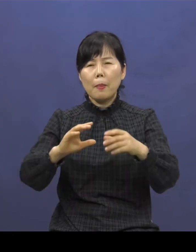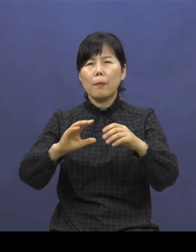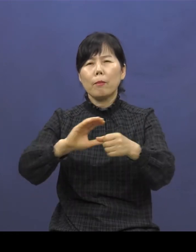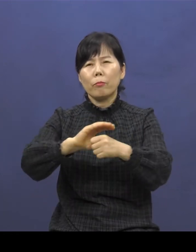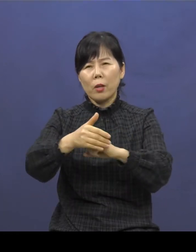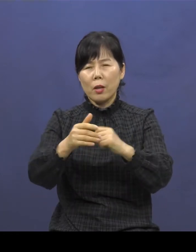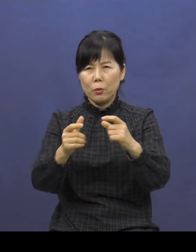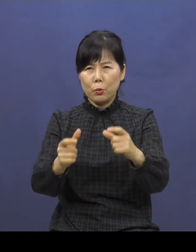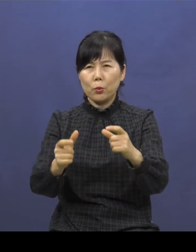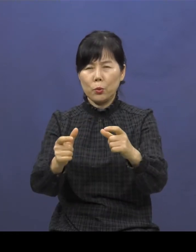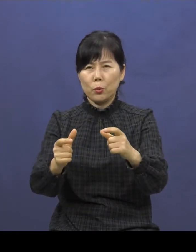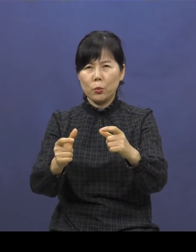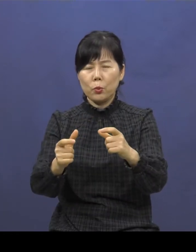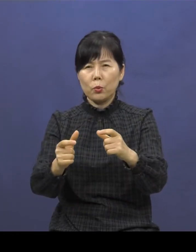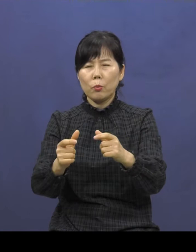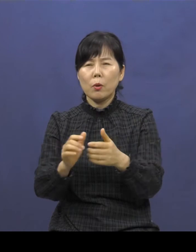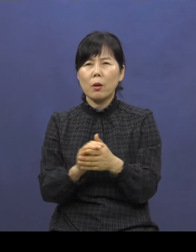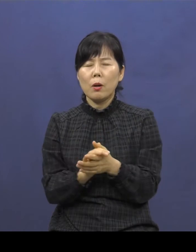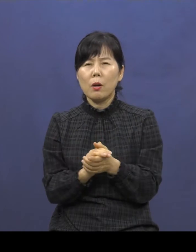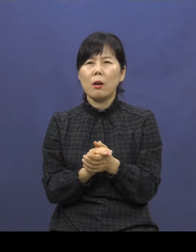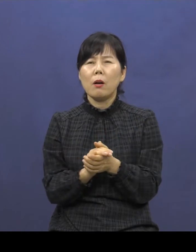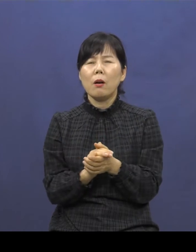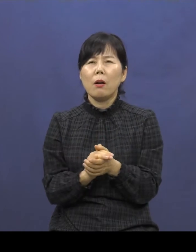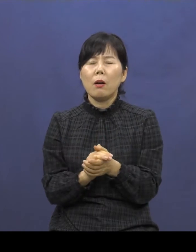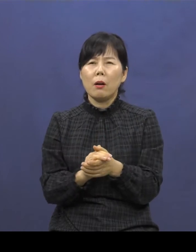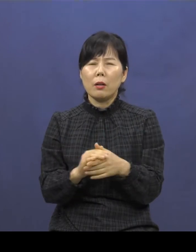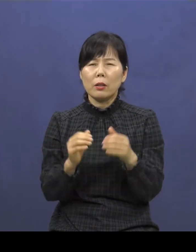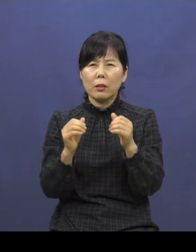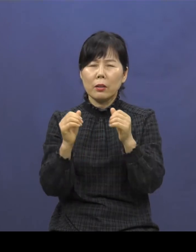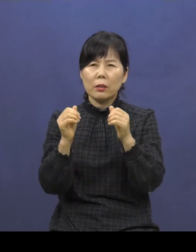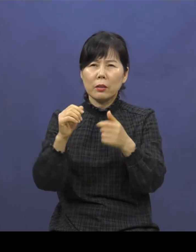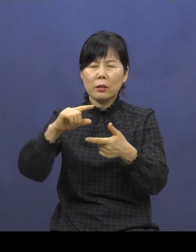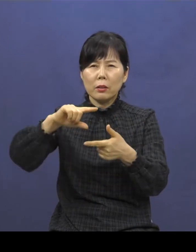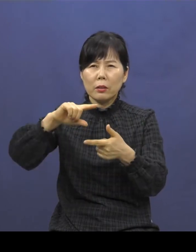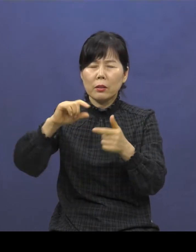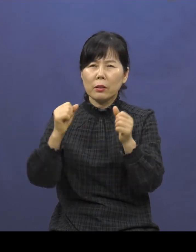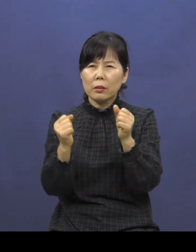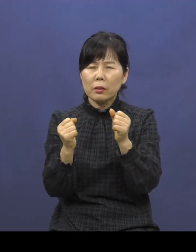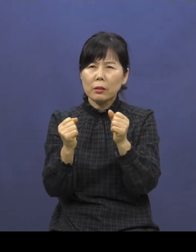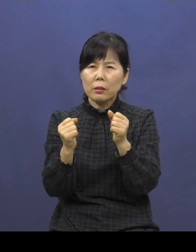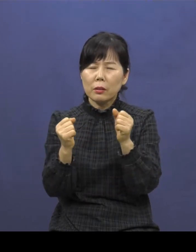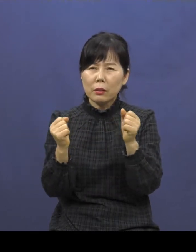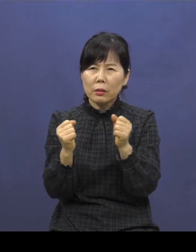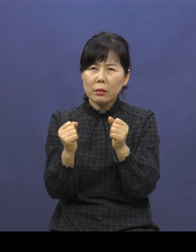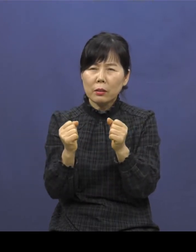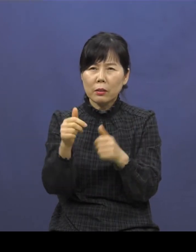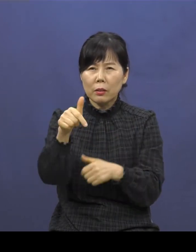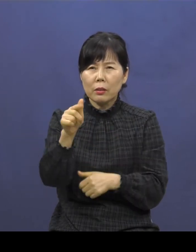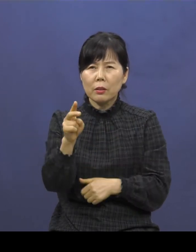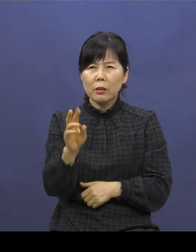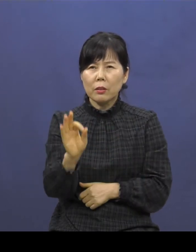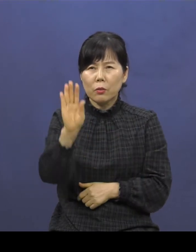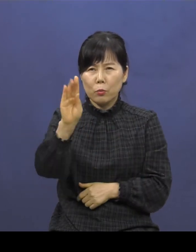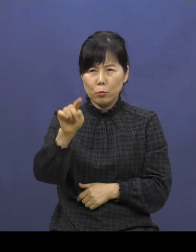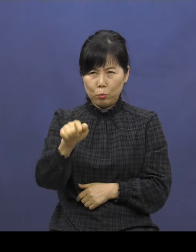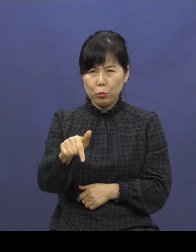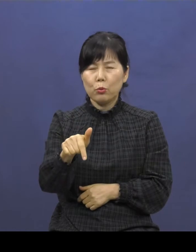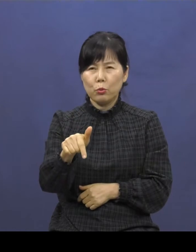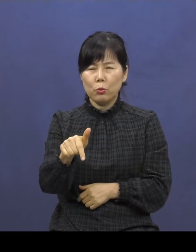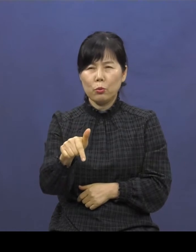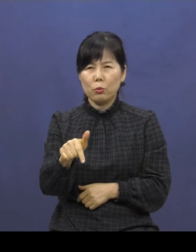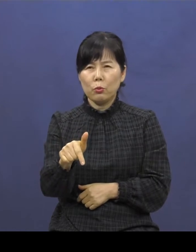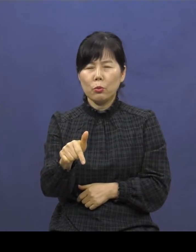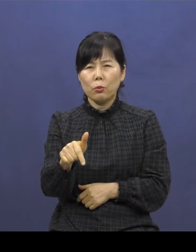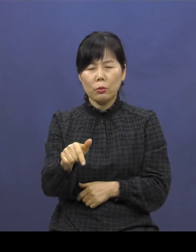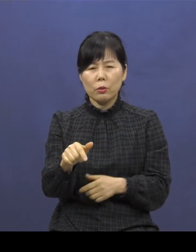대구, 경북 또 경남 일대, 부산 적어도 이쪽 지역에 미자립 교회들이 많이 있는데 그 교회들을 도울 수 있기 위해서